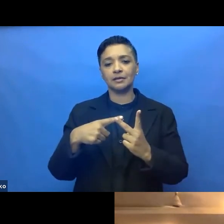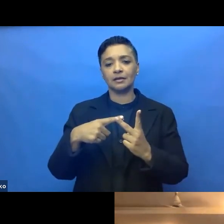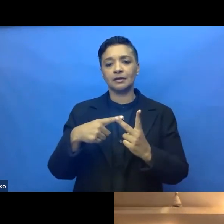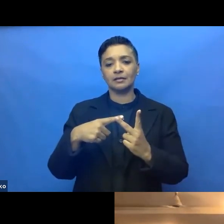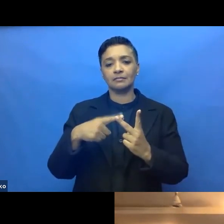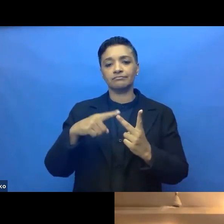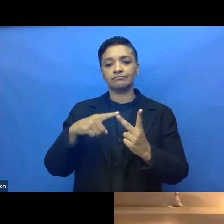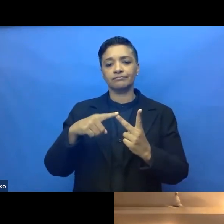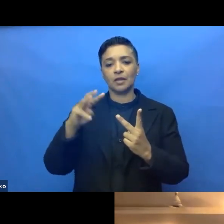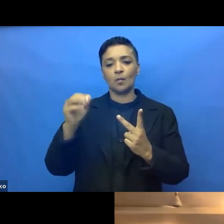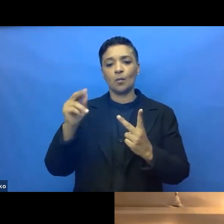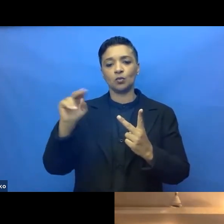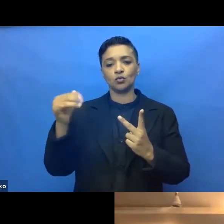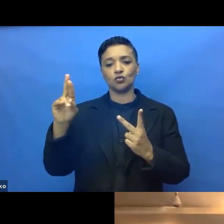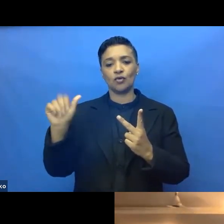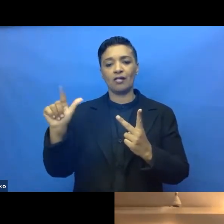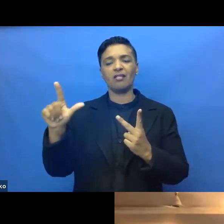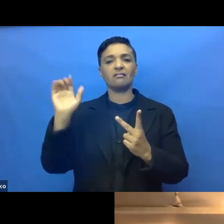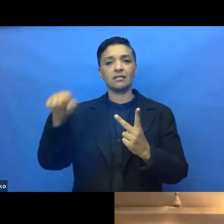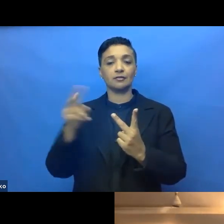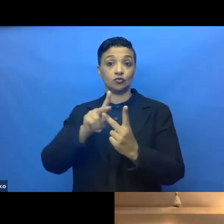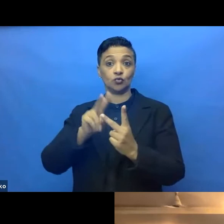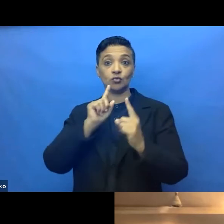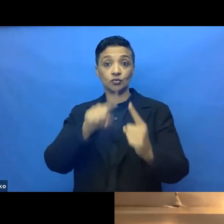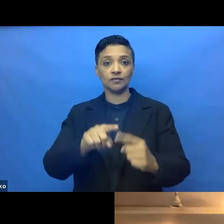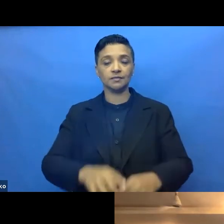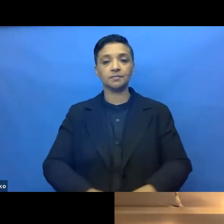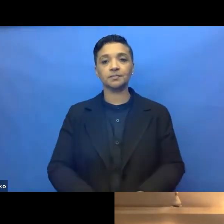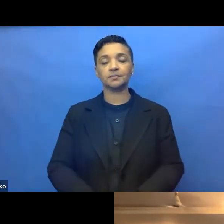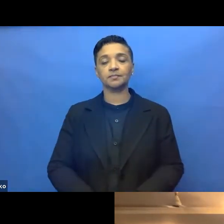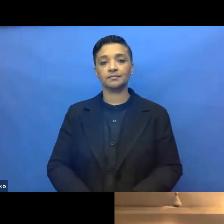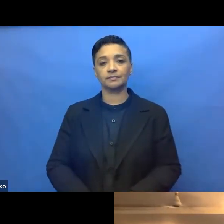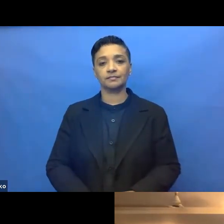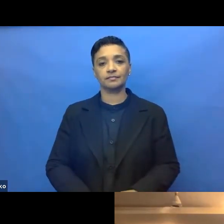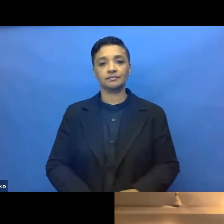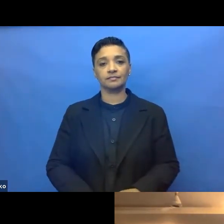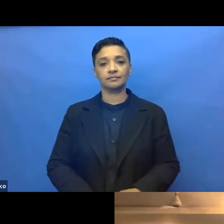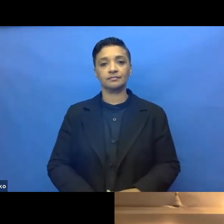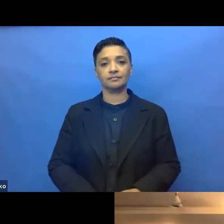répondue par un autre membre du panel.